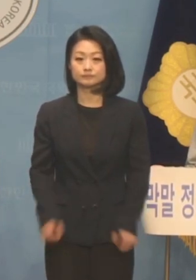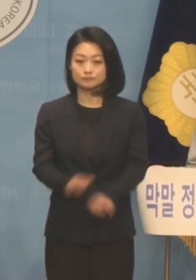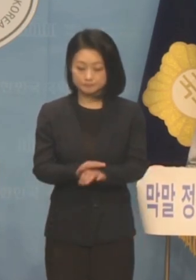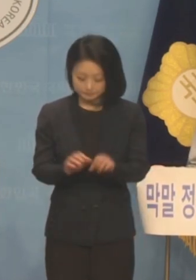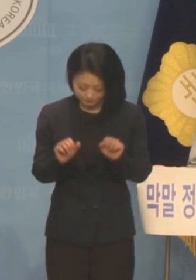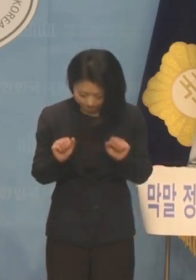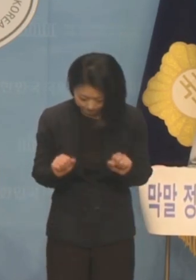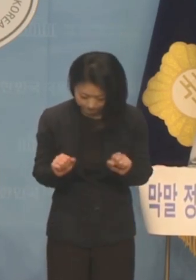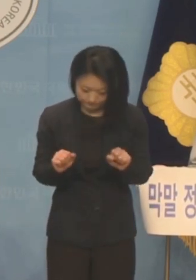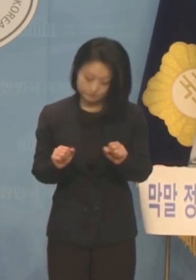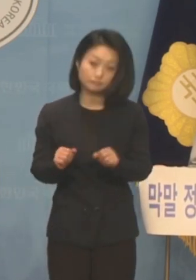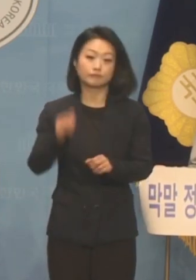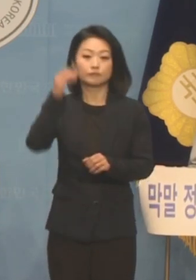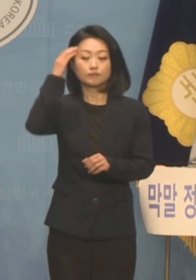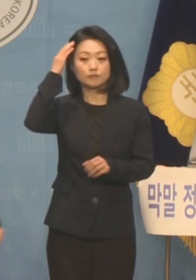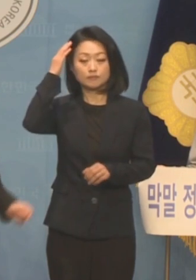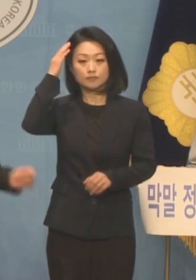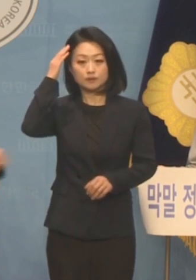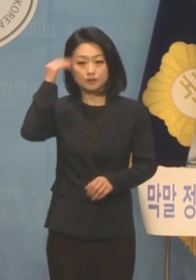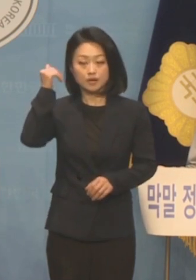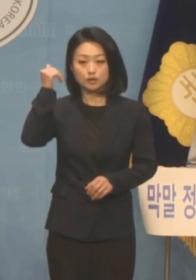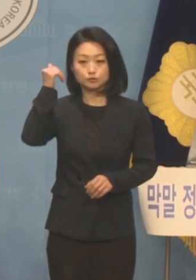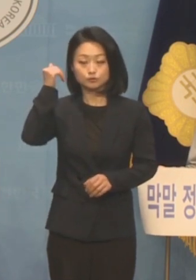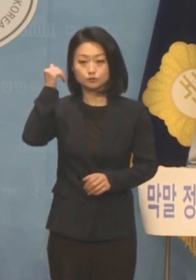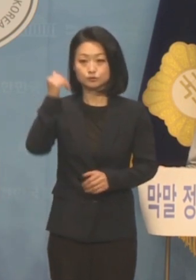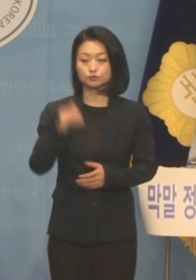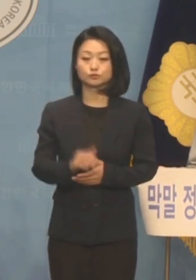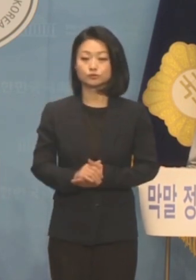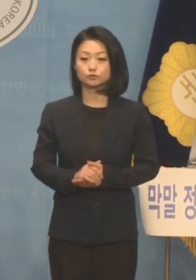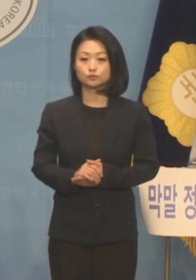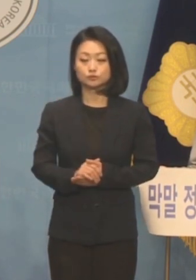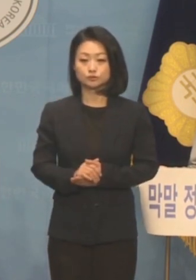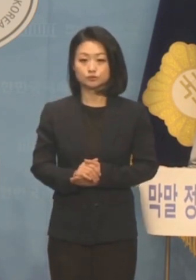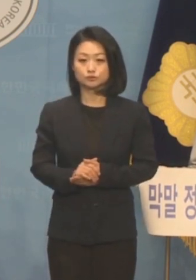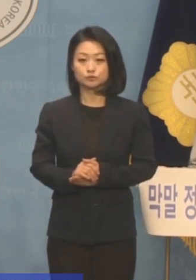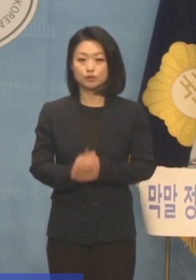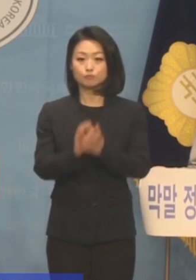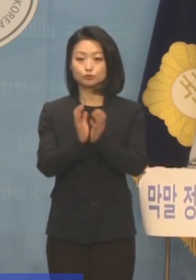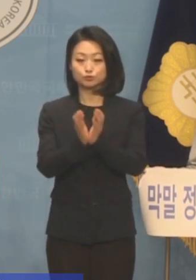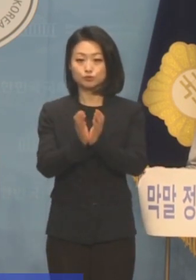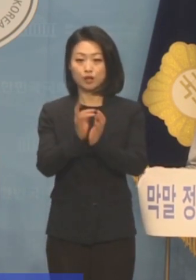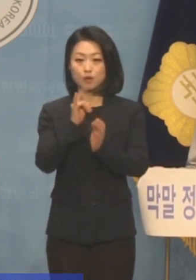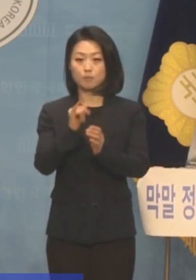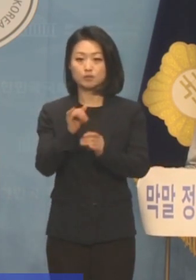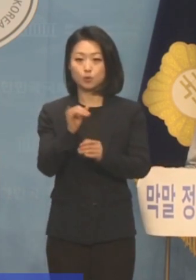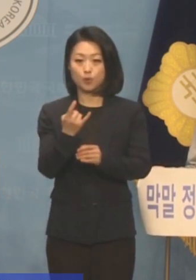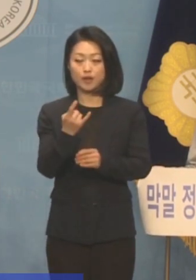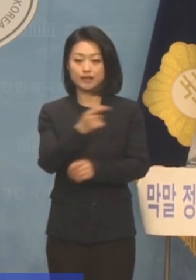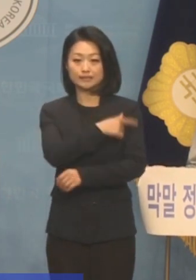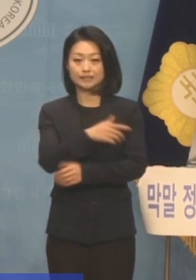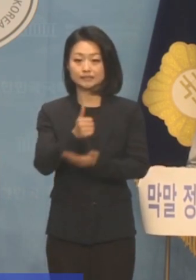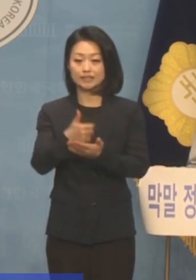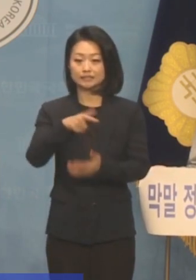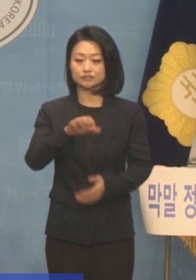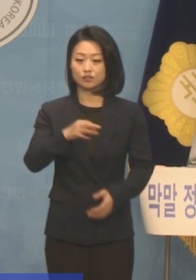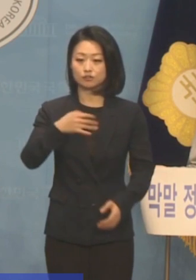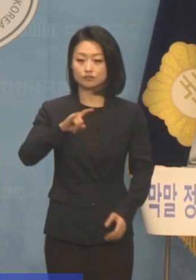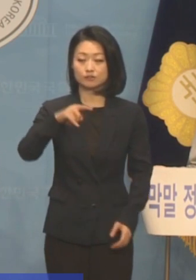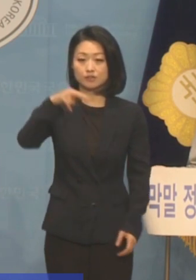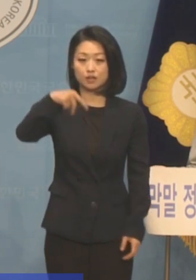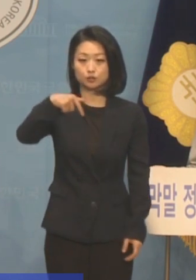안녕하십니까 한국 무궁아 어머니회에 이사장 정태숙 있니다